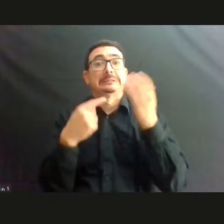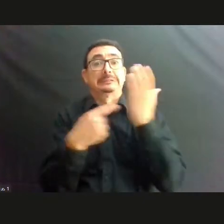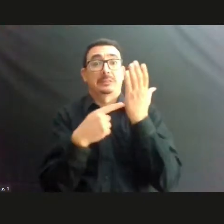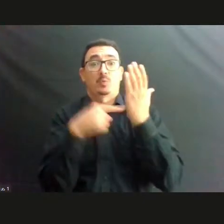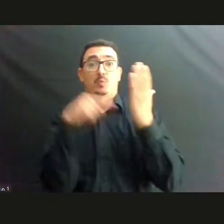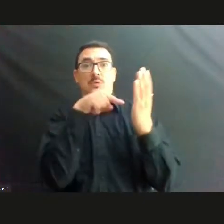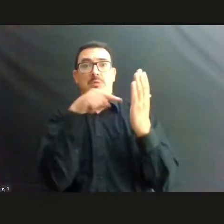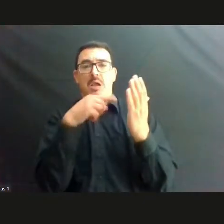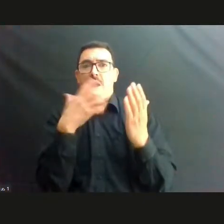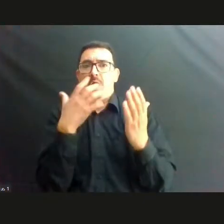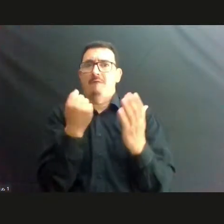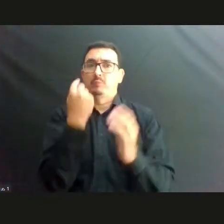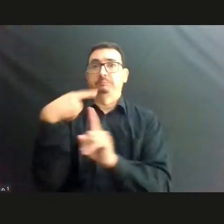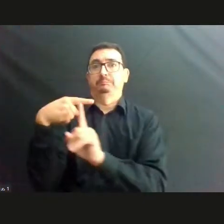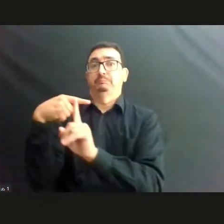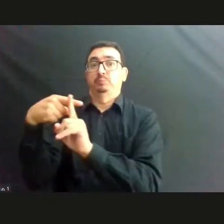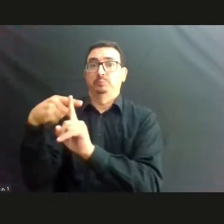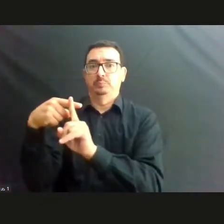que en este proceso